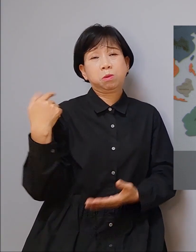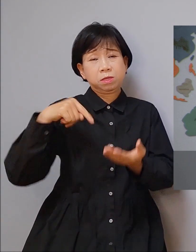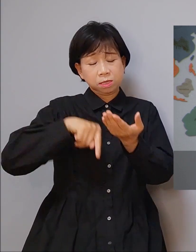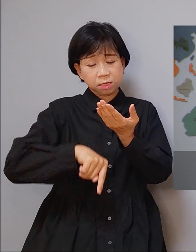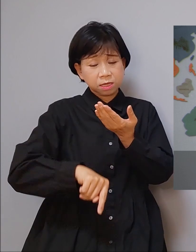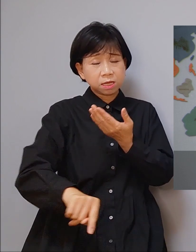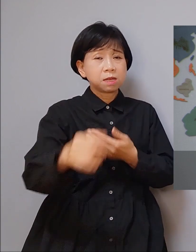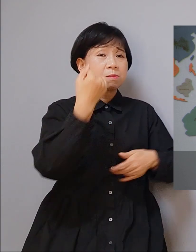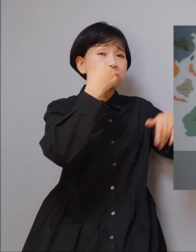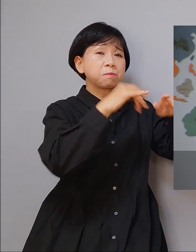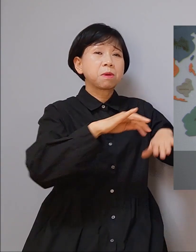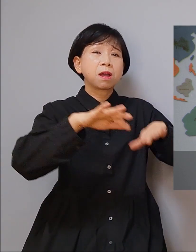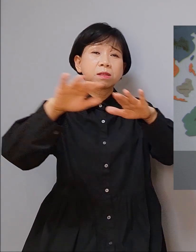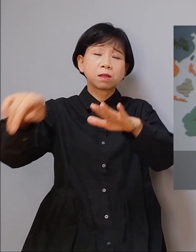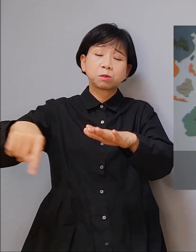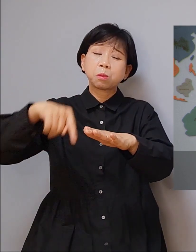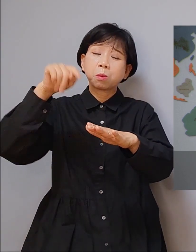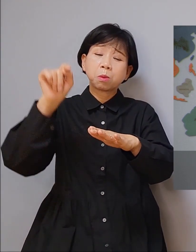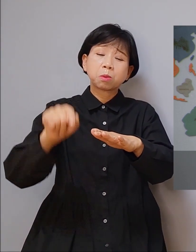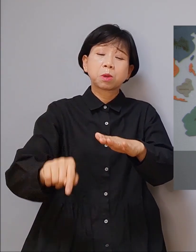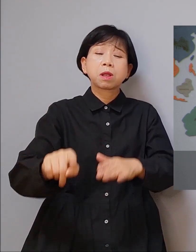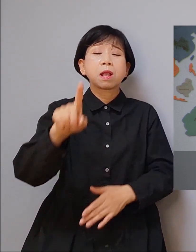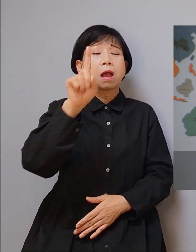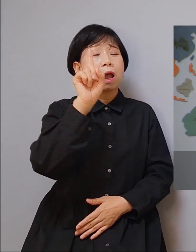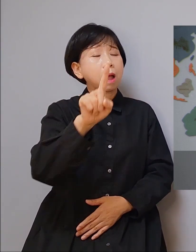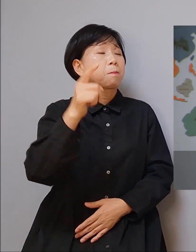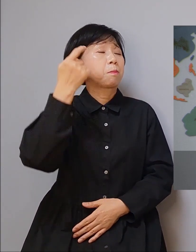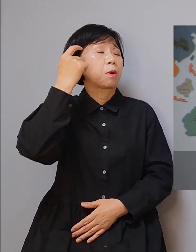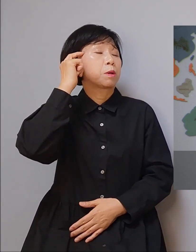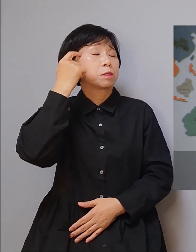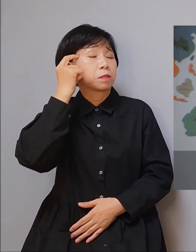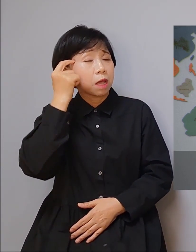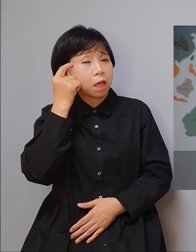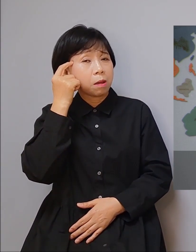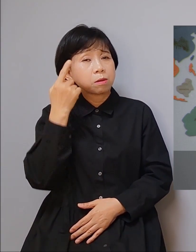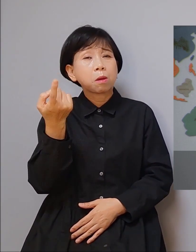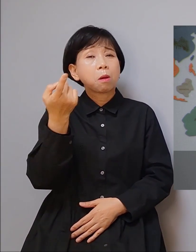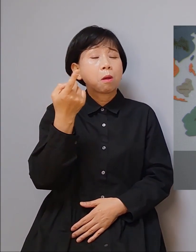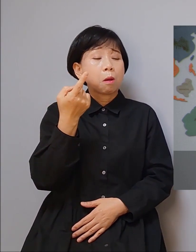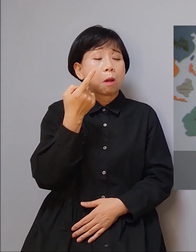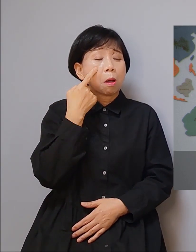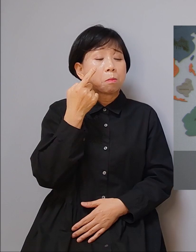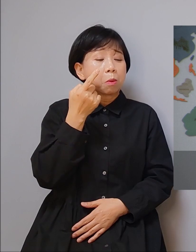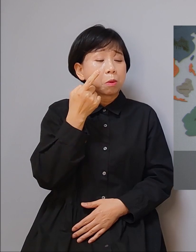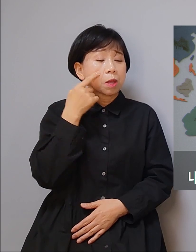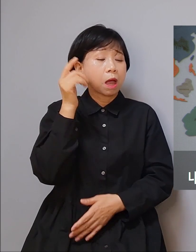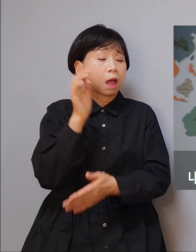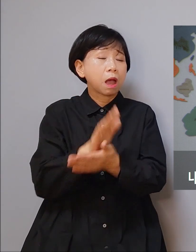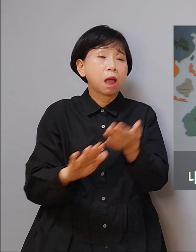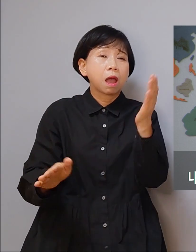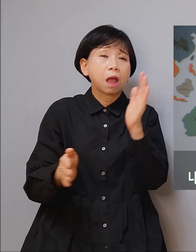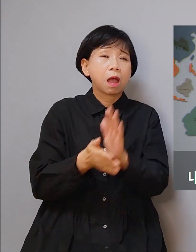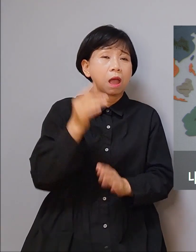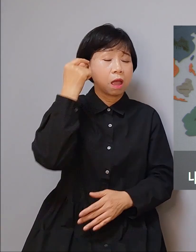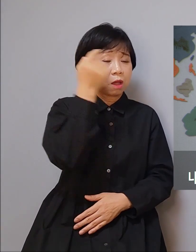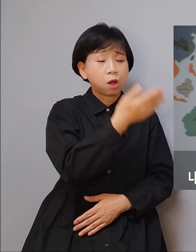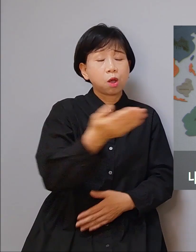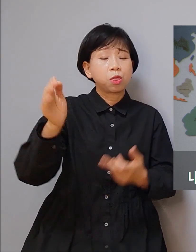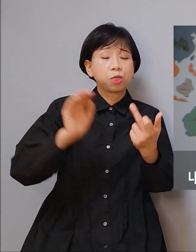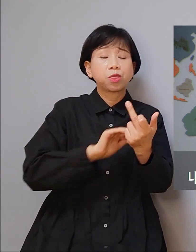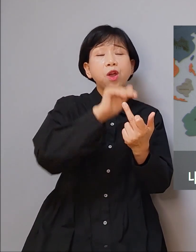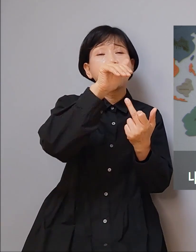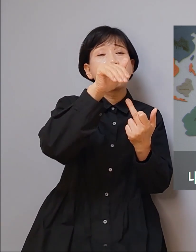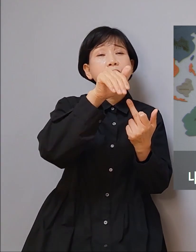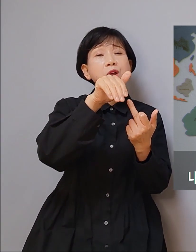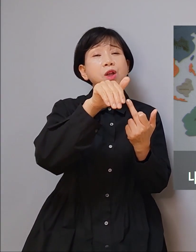그빛 모르는 깊은 바다 속을 한 번 헤아려 안 보나.